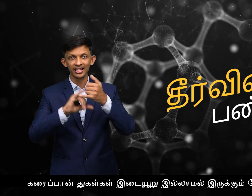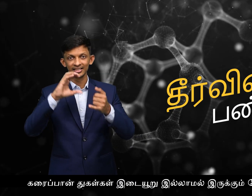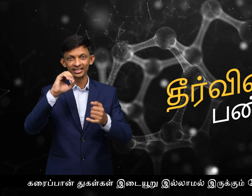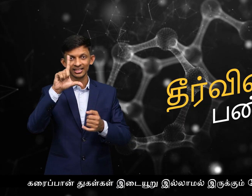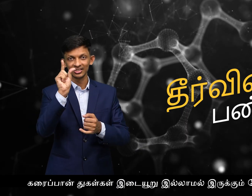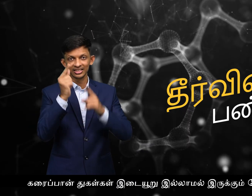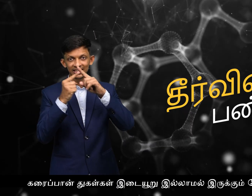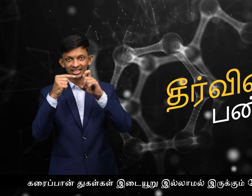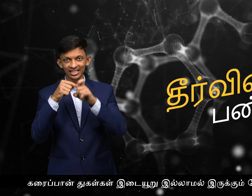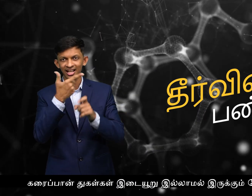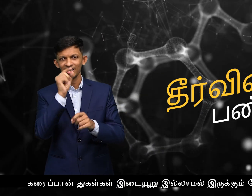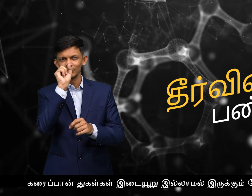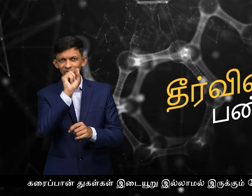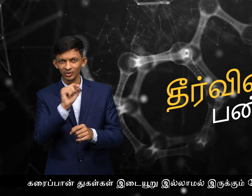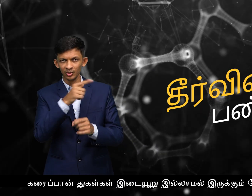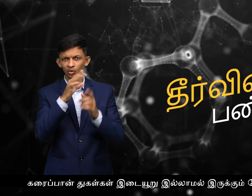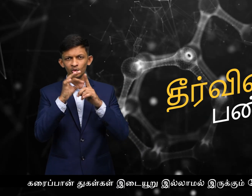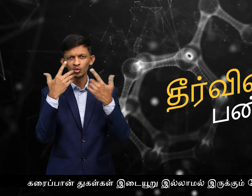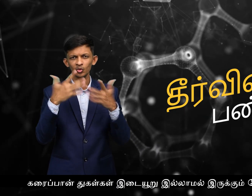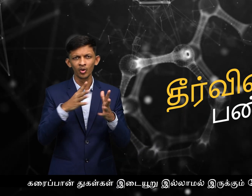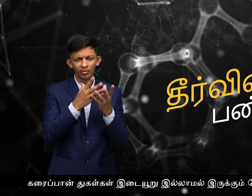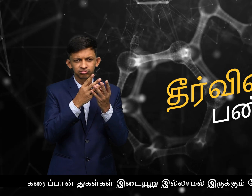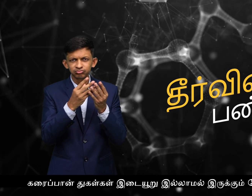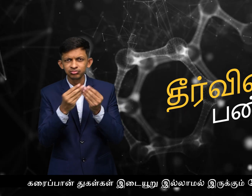கரைப்பான் துகள்கள் இடையூறு இல்லாமல் இருக்கும்போது குடியேறாது,